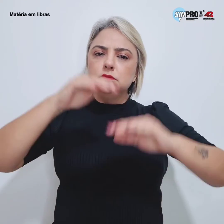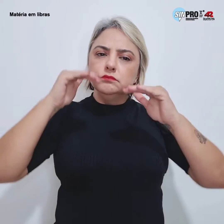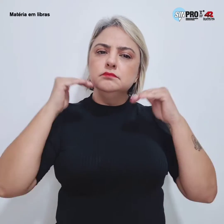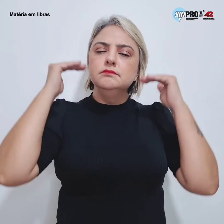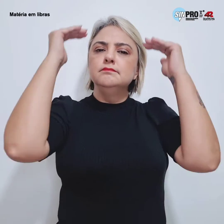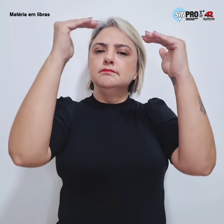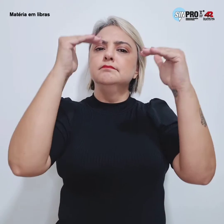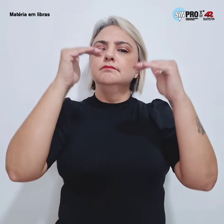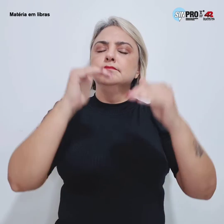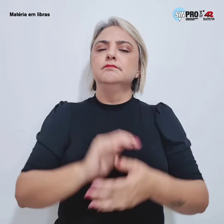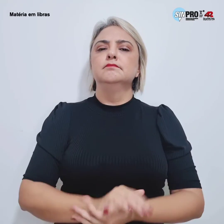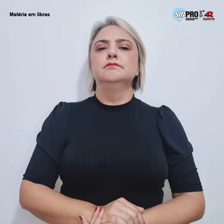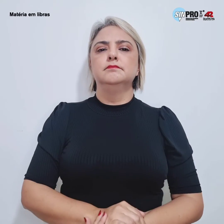soberano, diz a diretora.